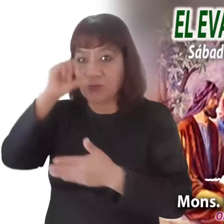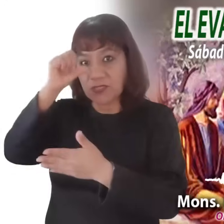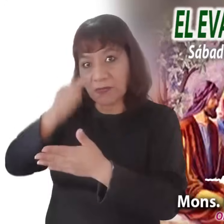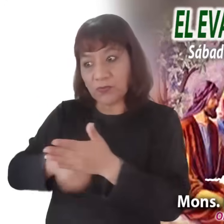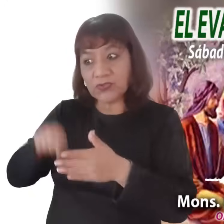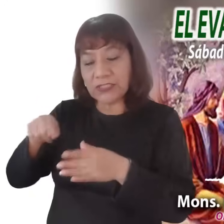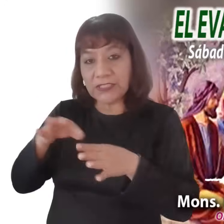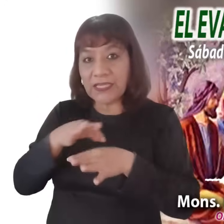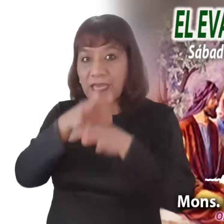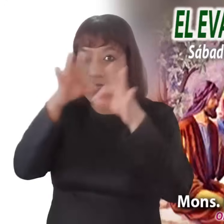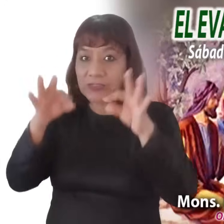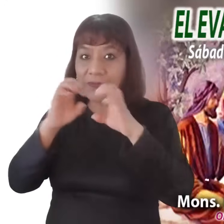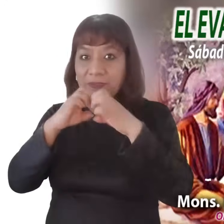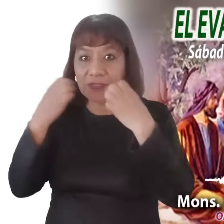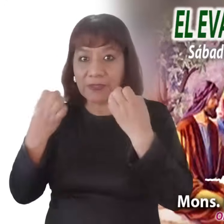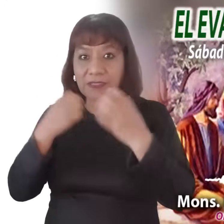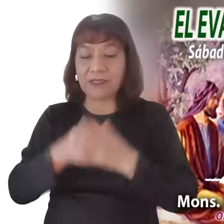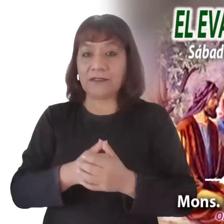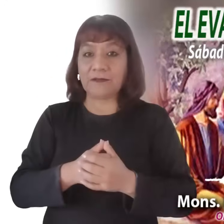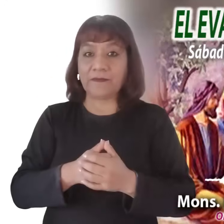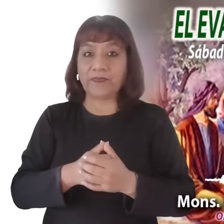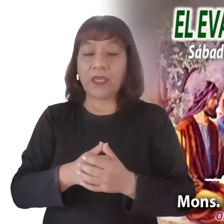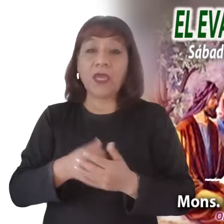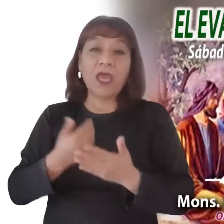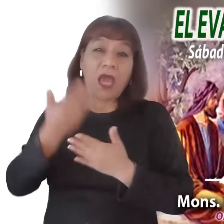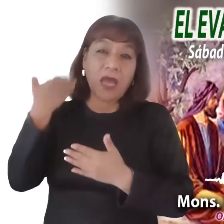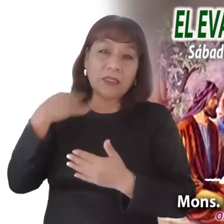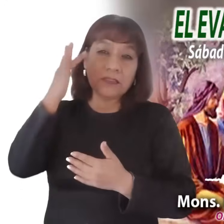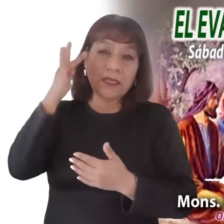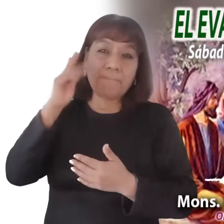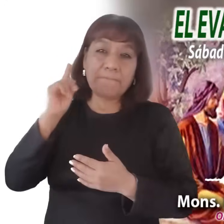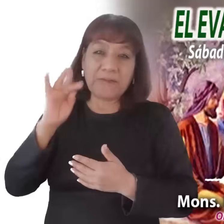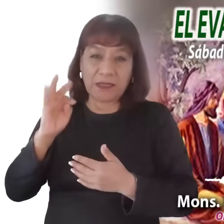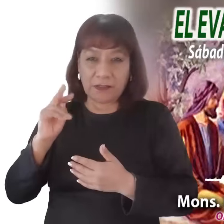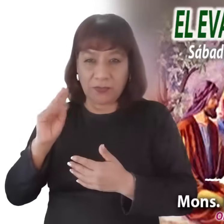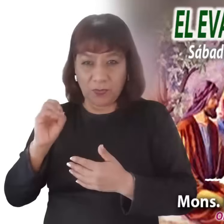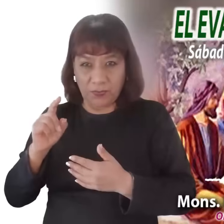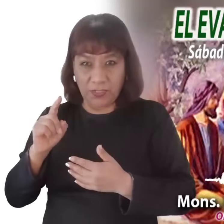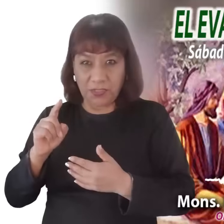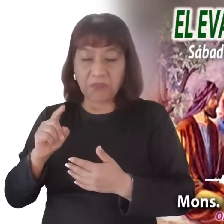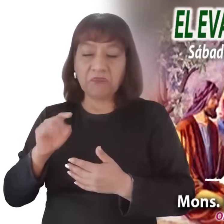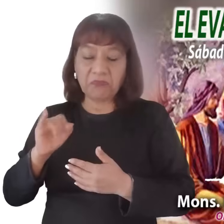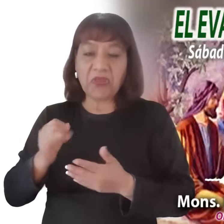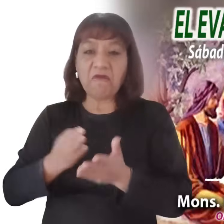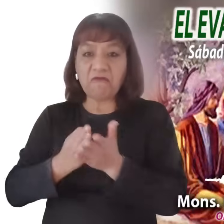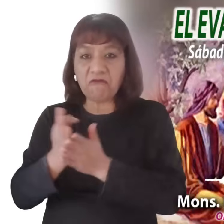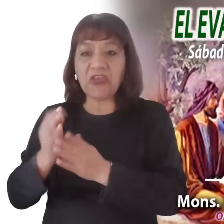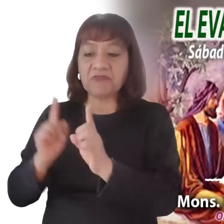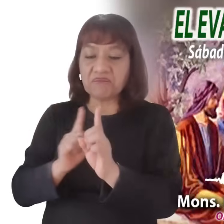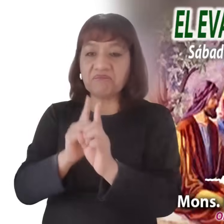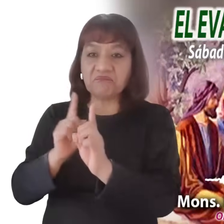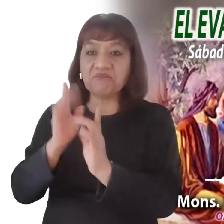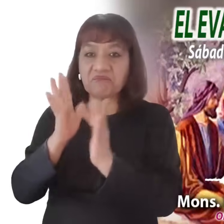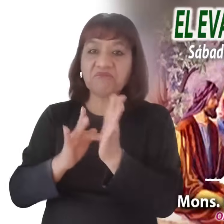Evangelio. San Bartolomé lo supo hacer como su fiel seguidor y nos enseña